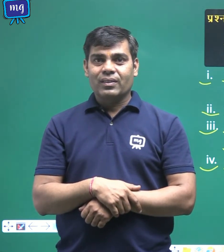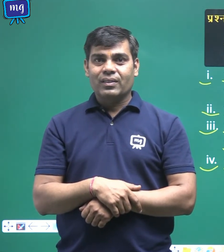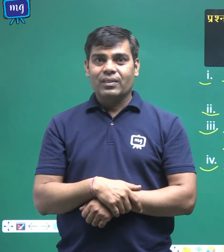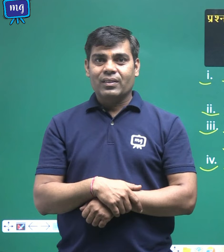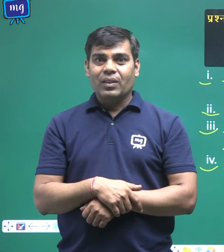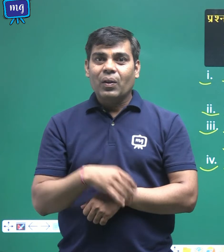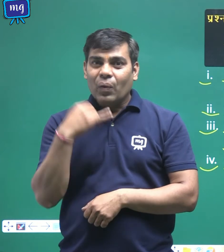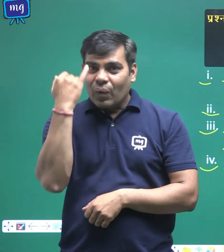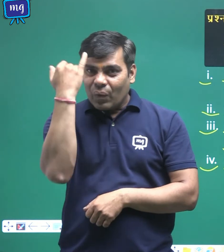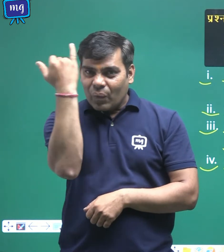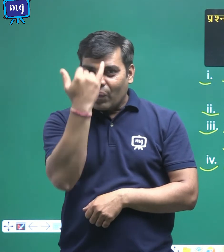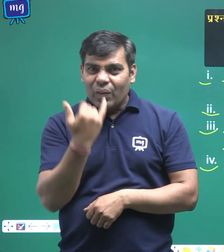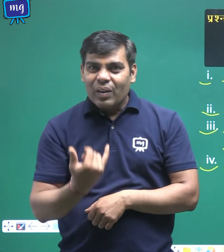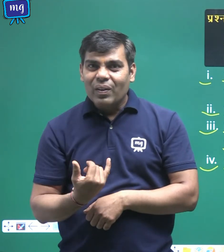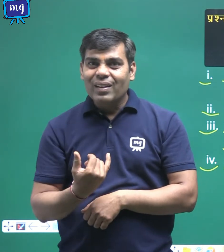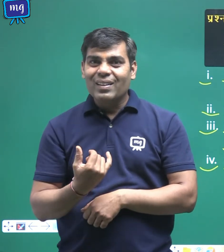निर्बल।